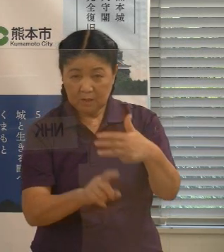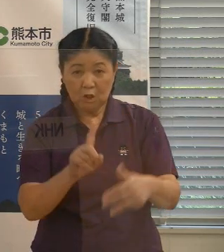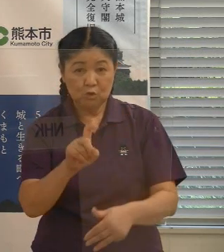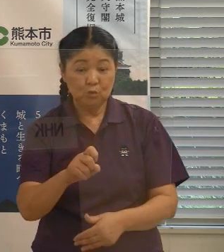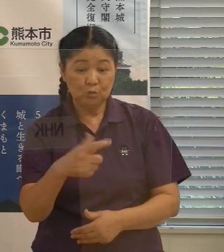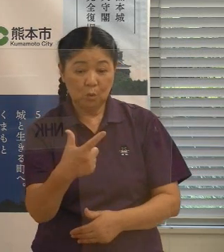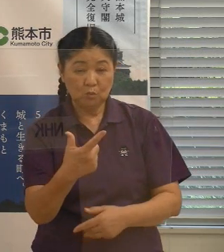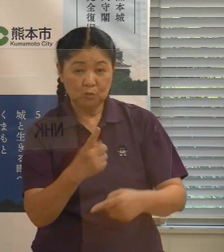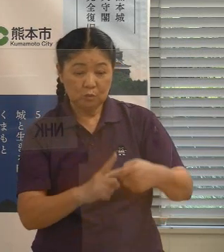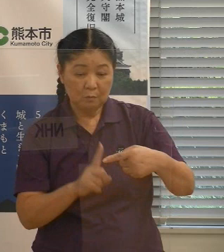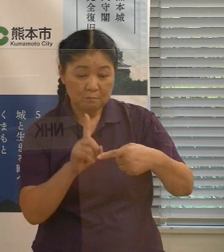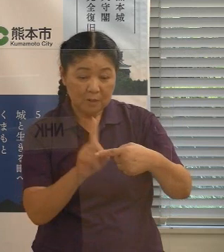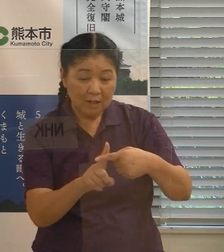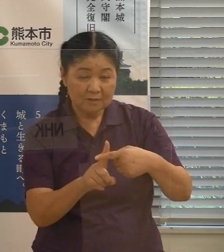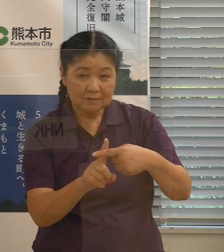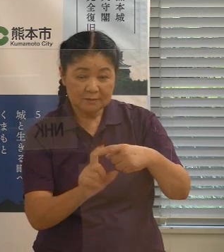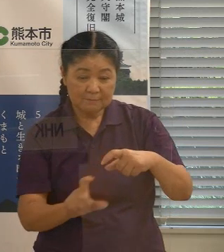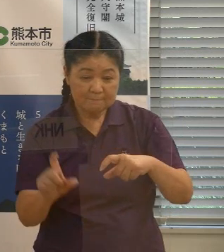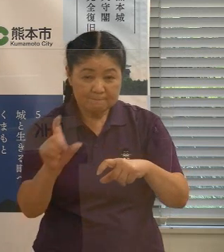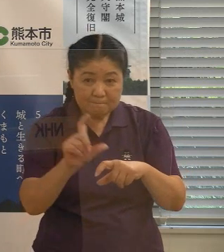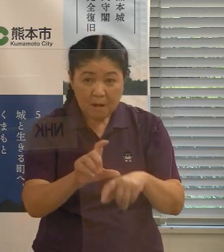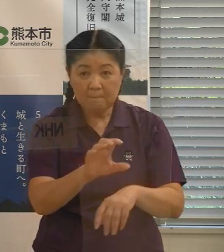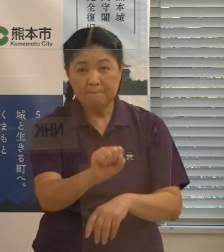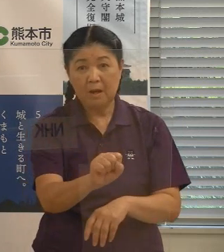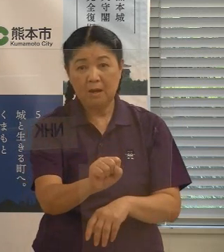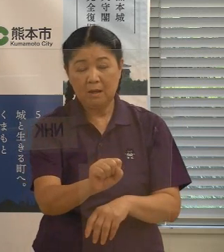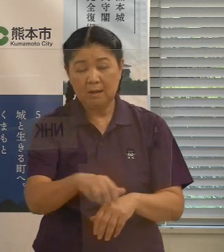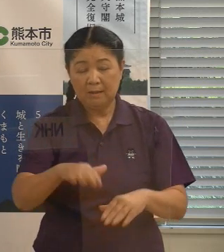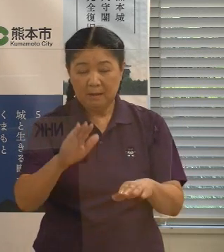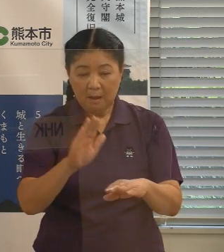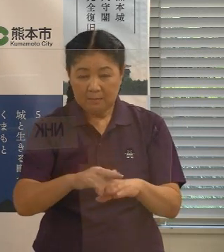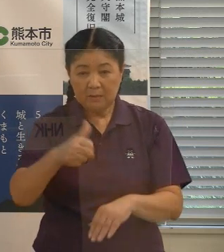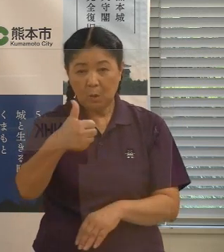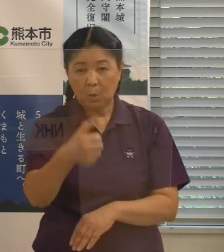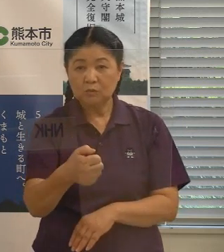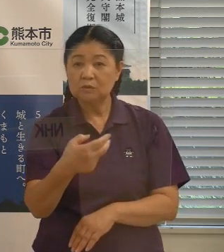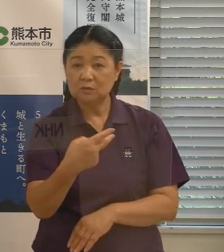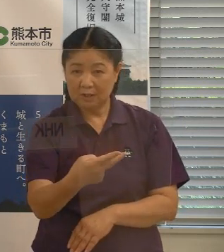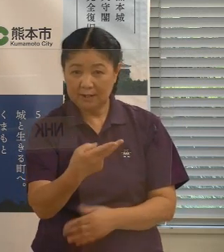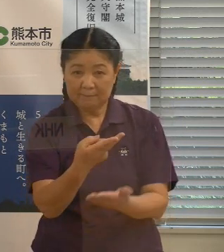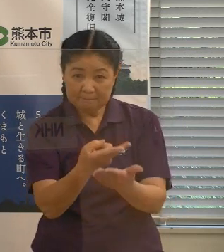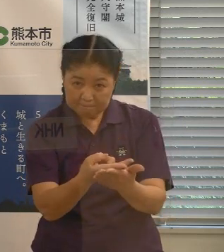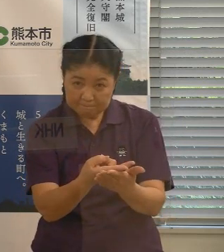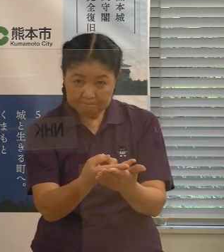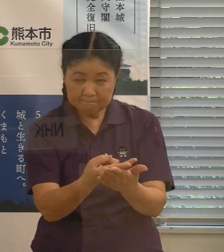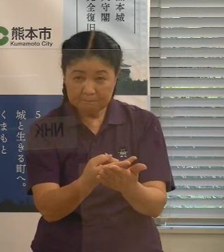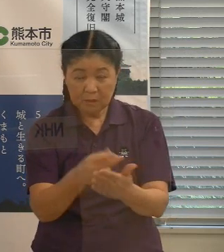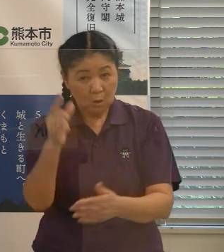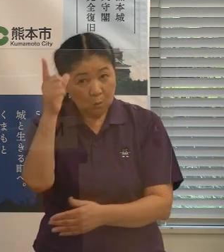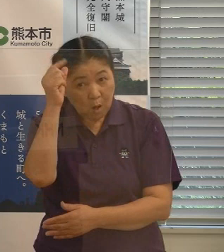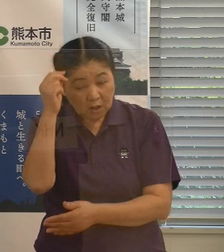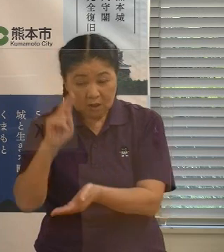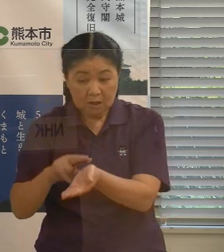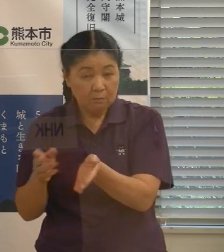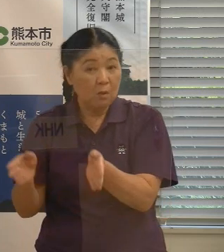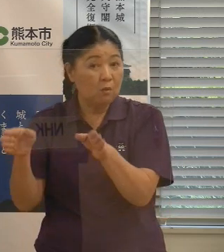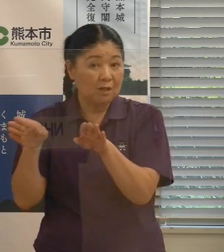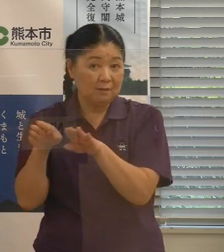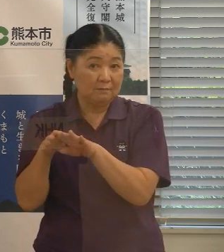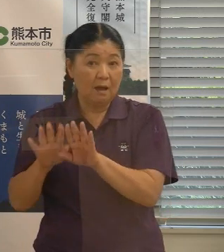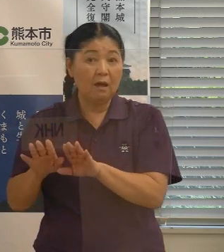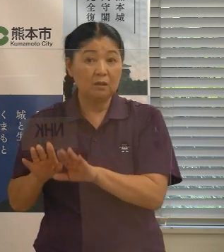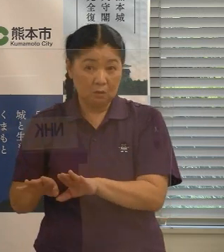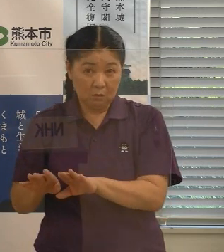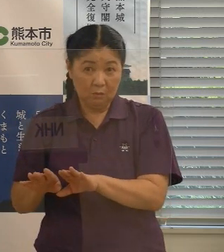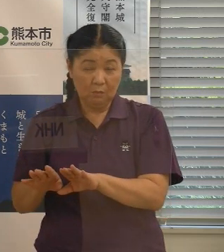床を新たに確保いたしまして、計52床とし、植木病院につきましては本